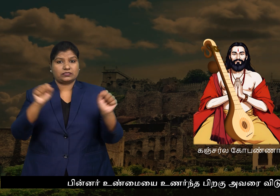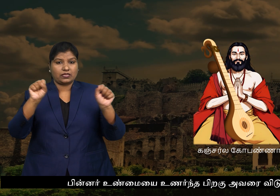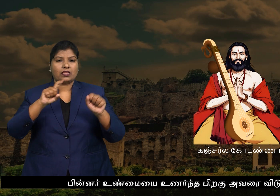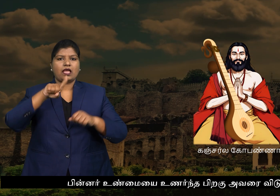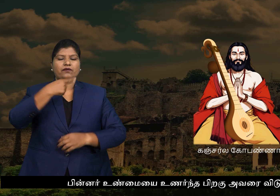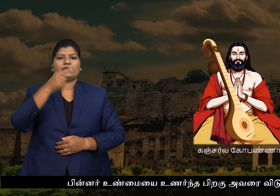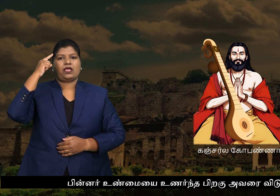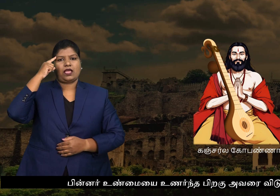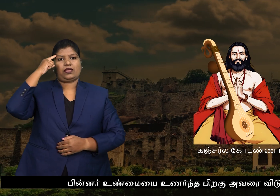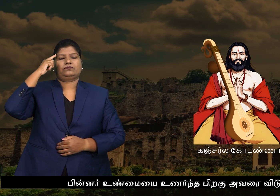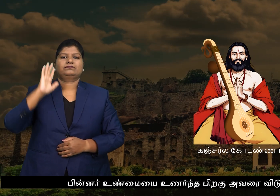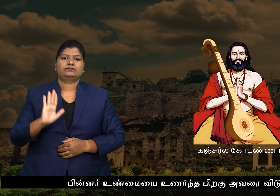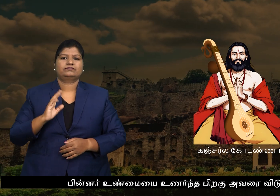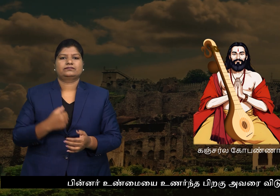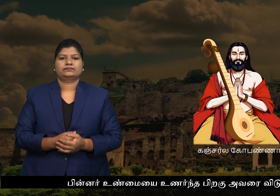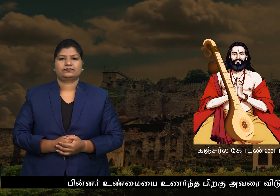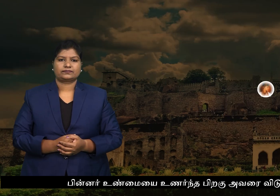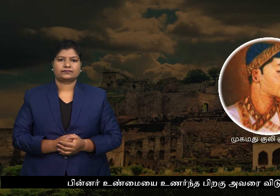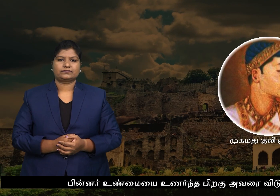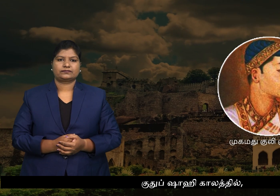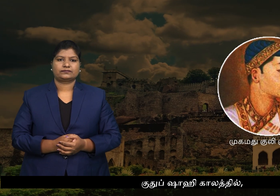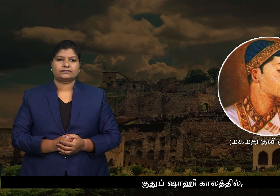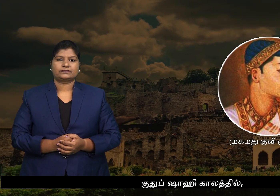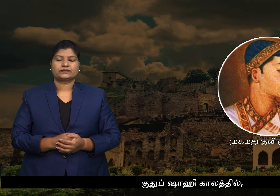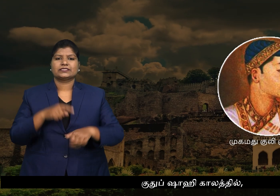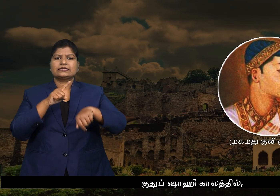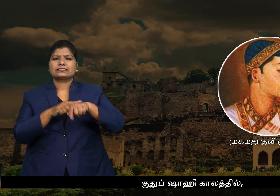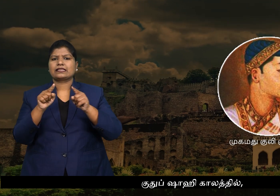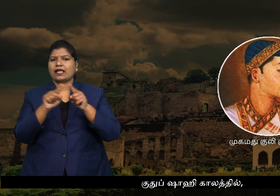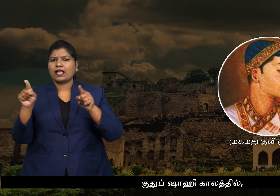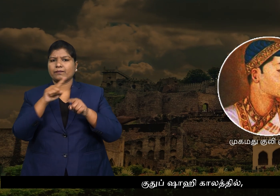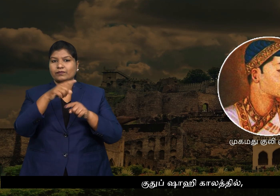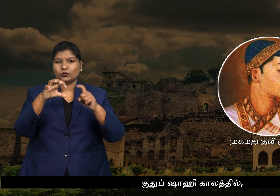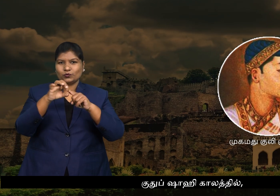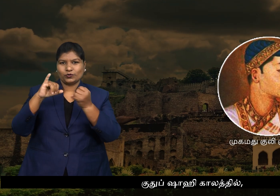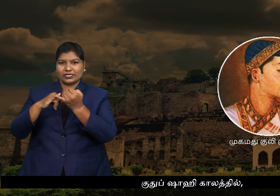பின்னர் உண்மையை உணர்ந்த பிறகு அவரை விடுவித்தார். குதுப் ஷாஹி காலத்தில்